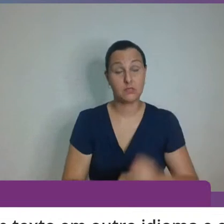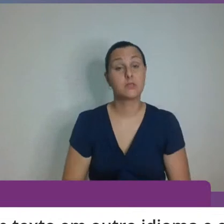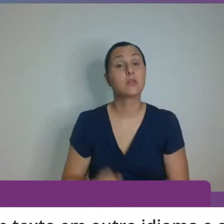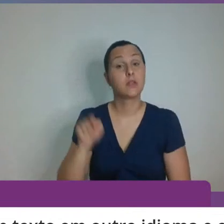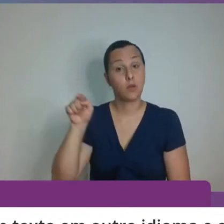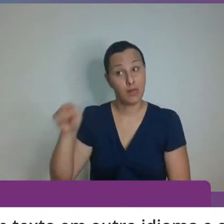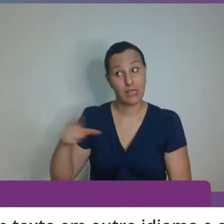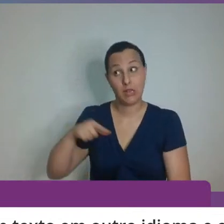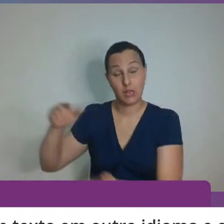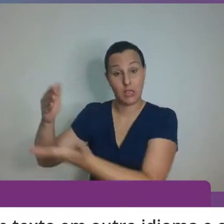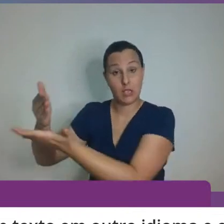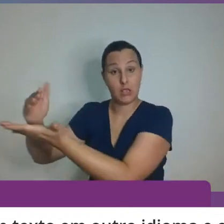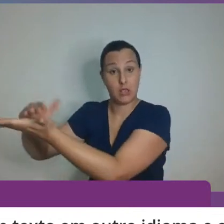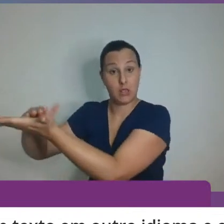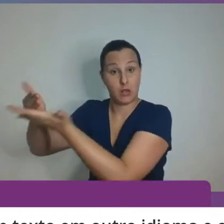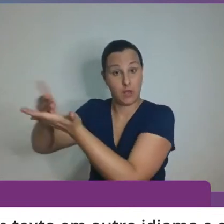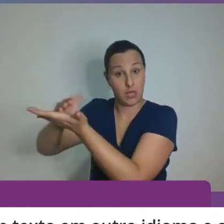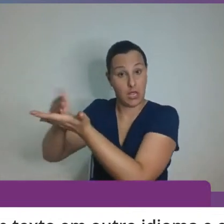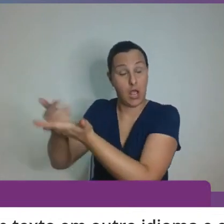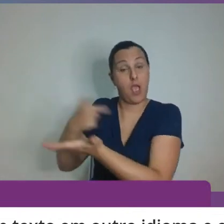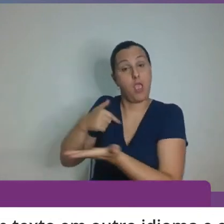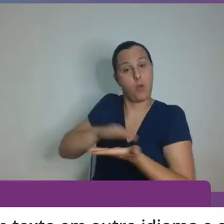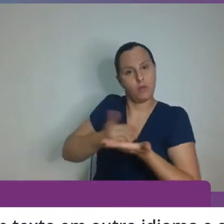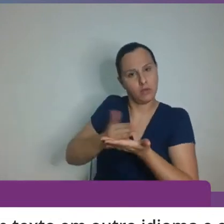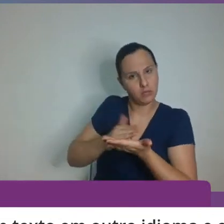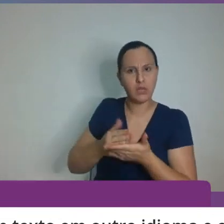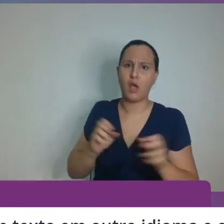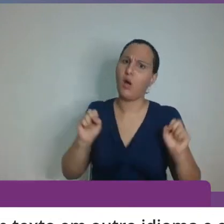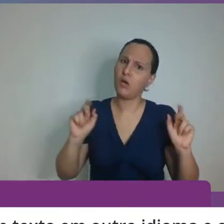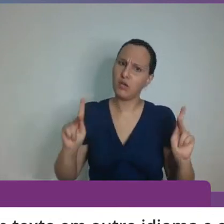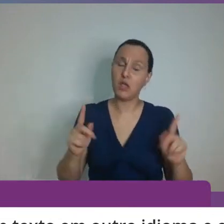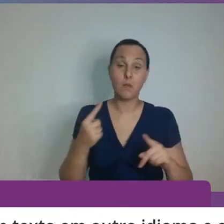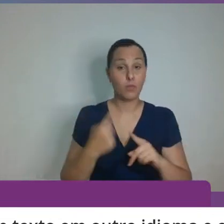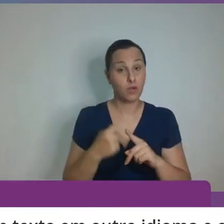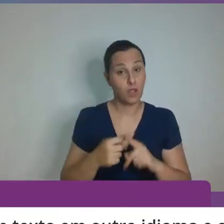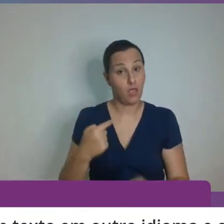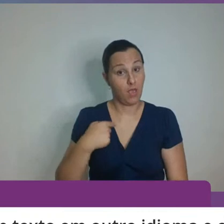eu posso interpretar. Não tem problema nenhum. Beleza?